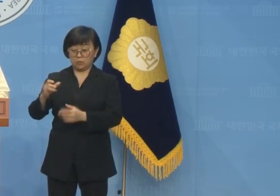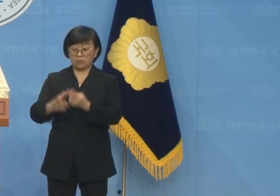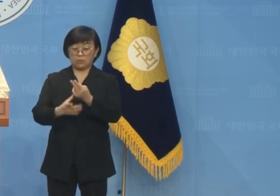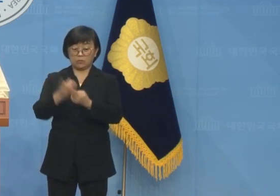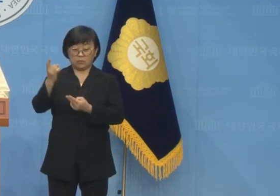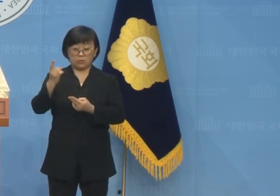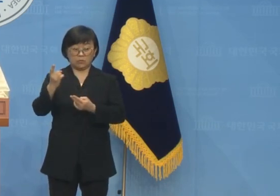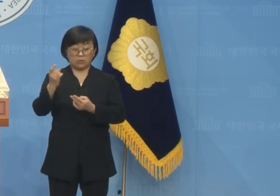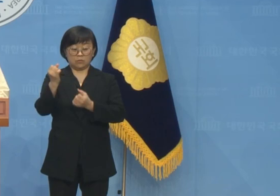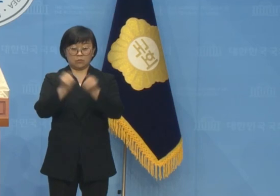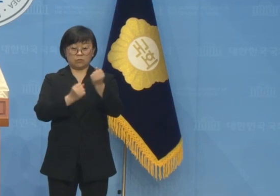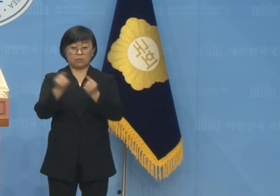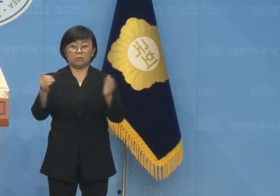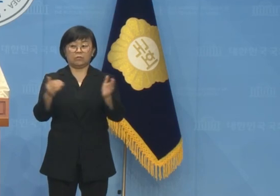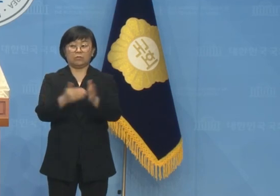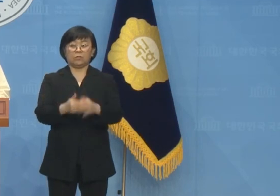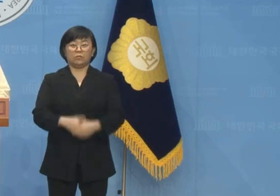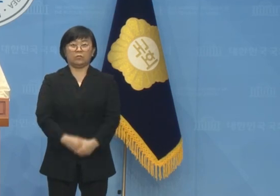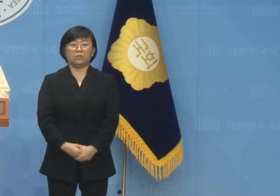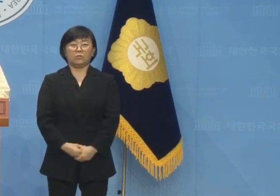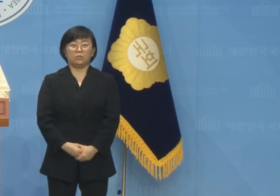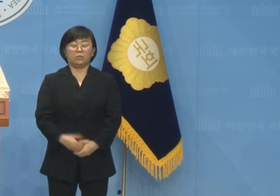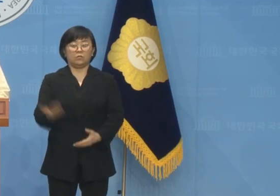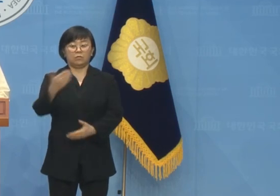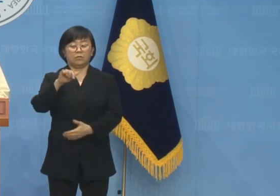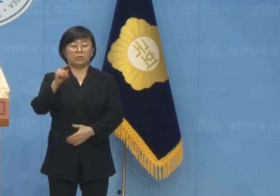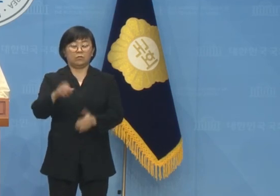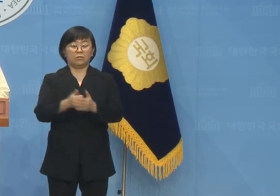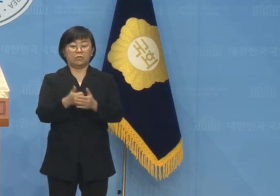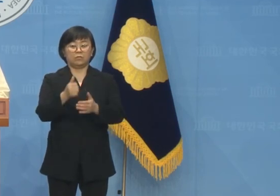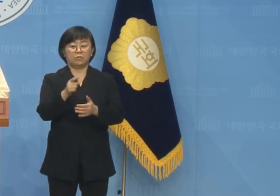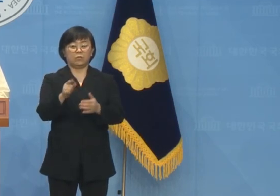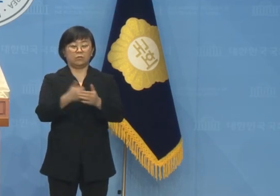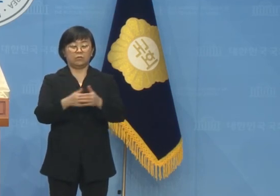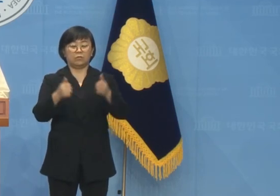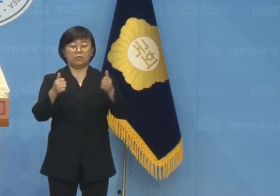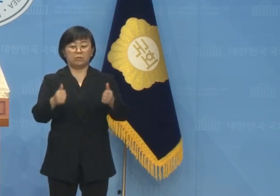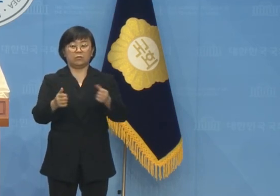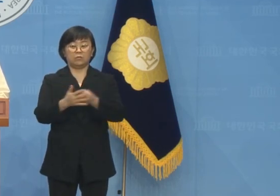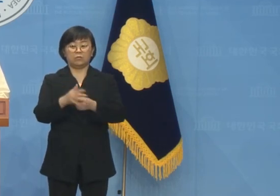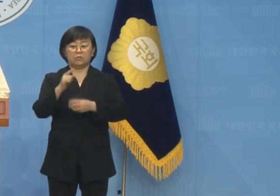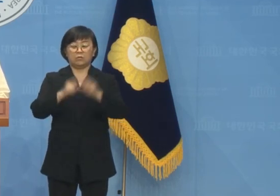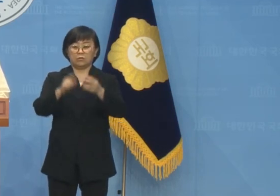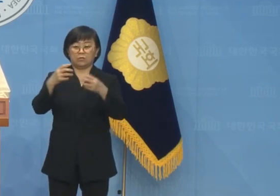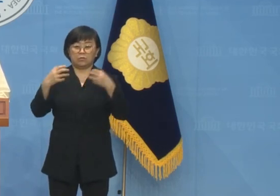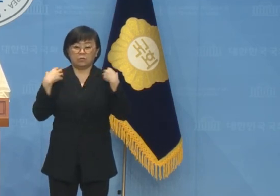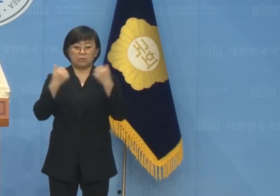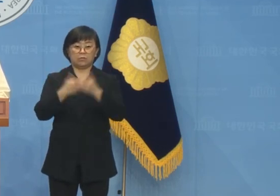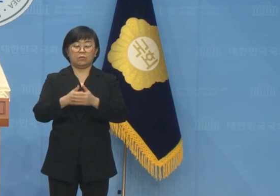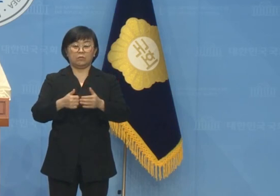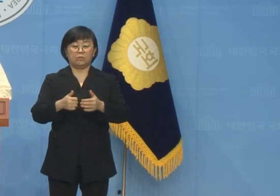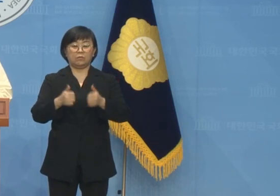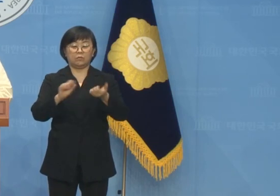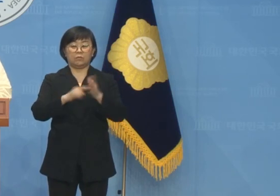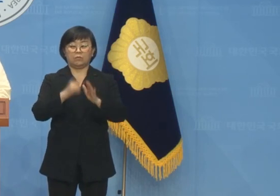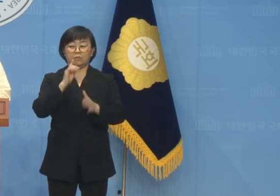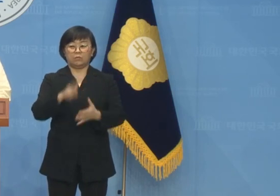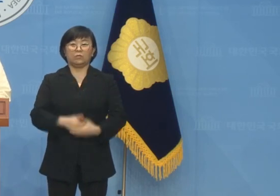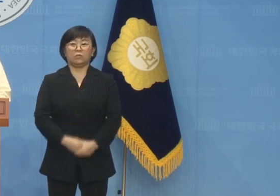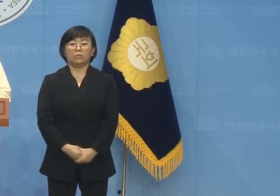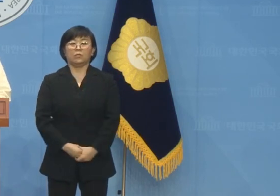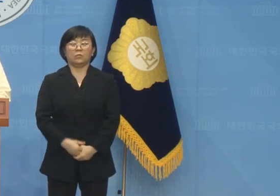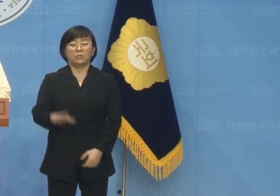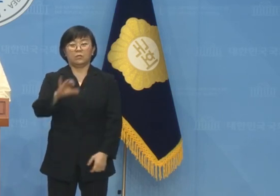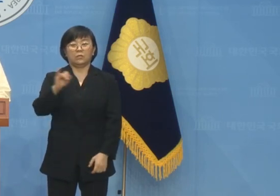하겠다라는 기자 회견을 했습니다 로가의 호준석 후보를 심판해 윤성일 정부를 심판하겠다고 밝혔습니다